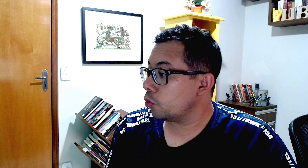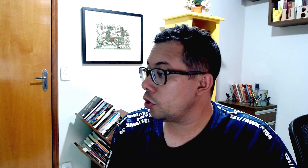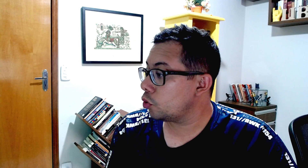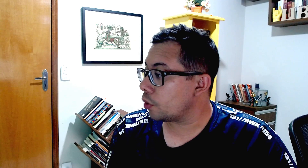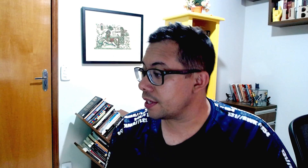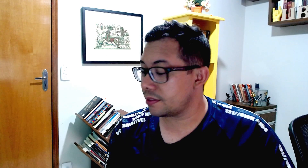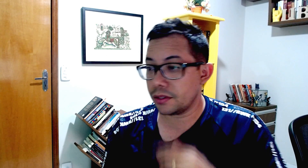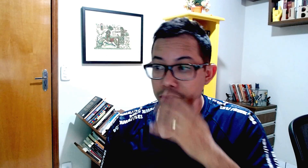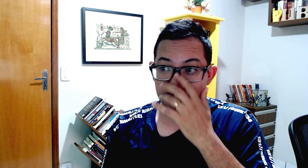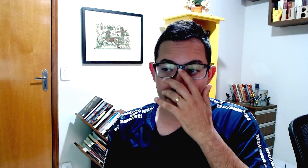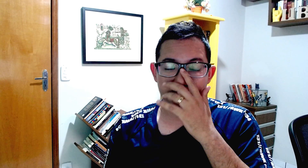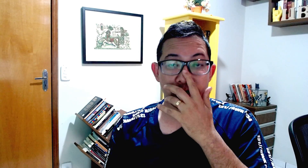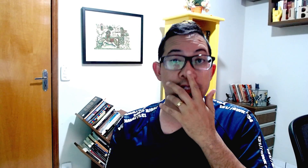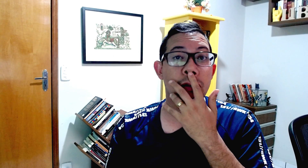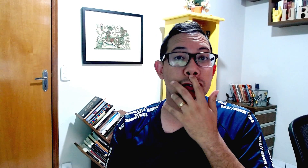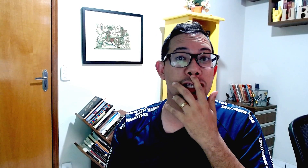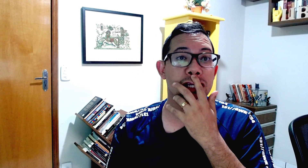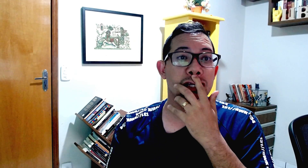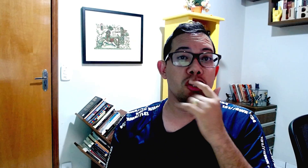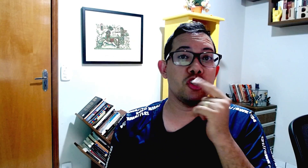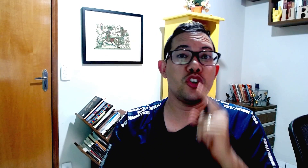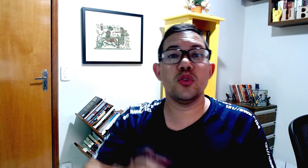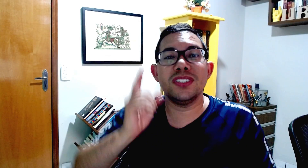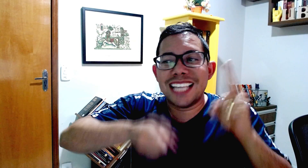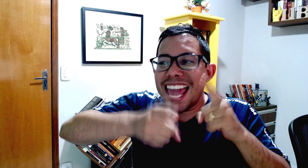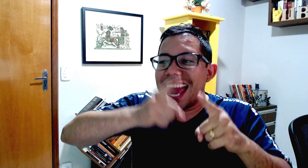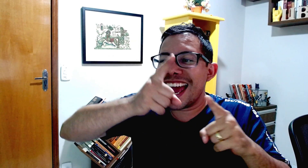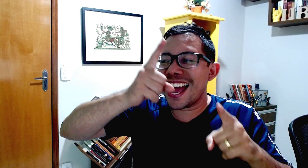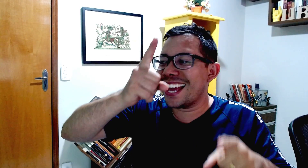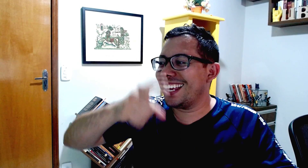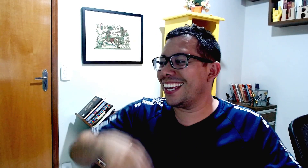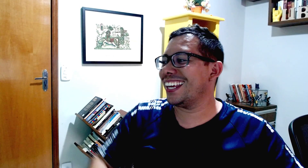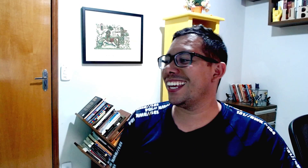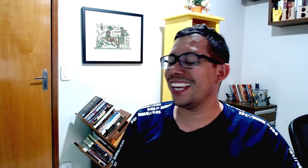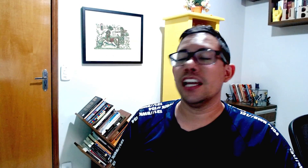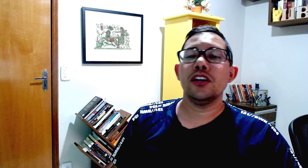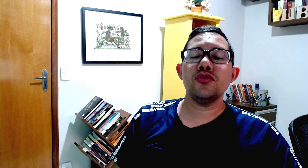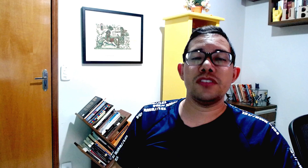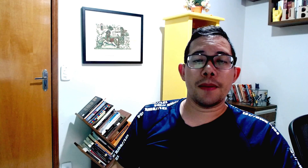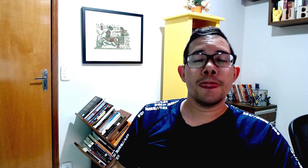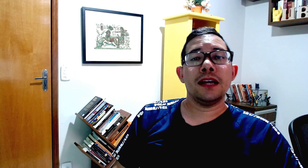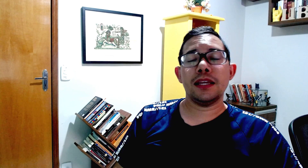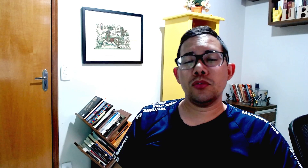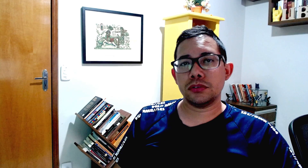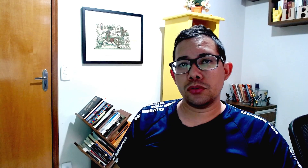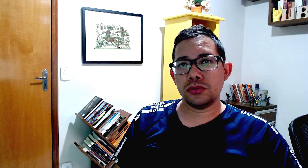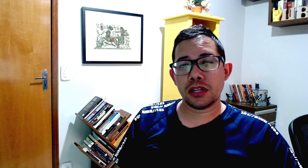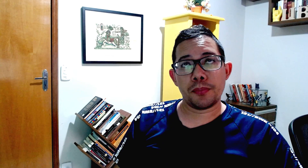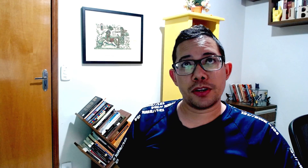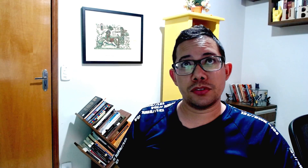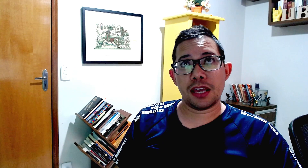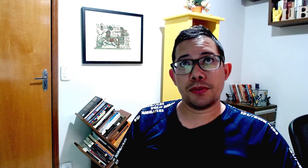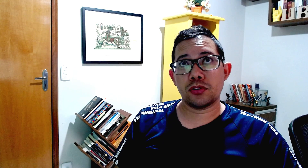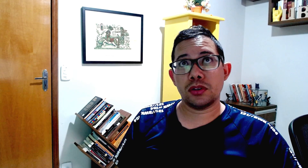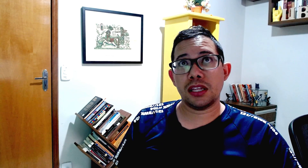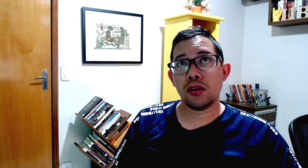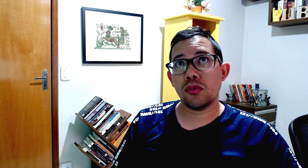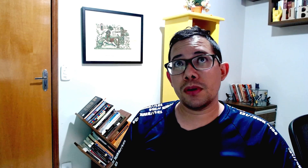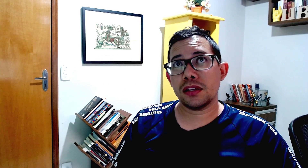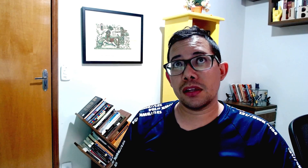muito conhecido também é o sinal de José. Aê! José. Tem um sinal para José, pessoal, que tem